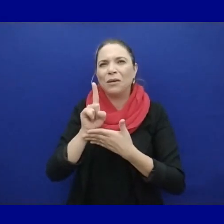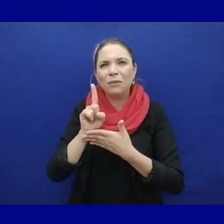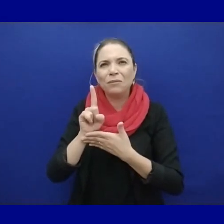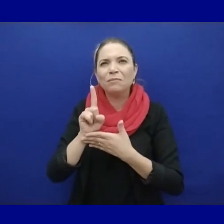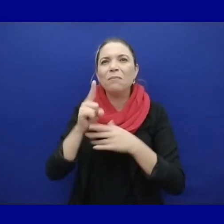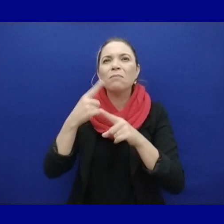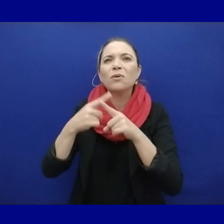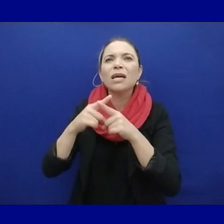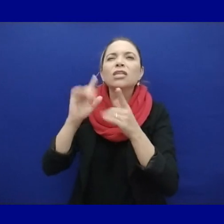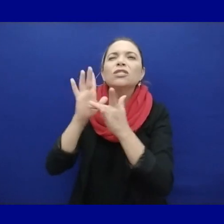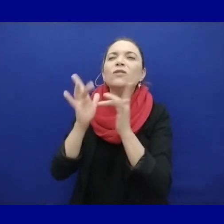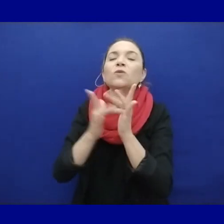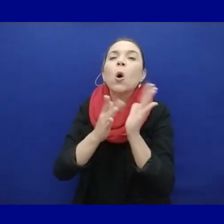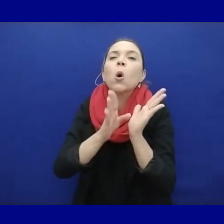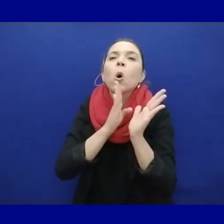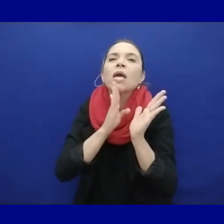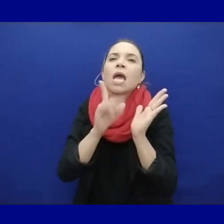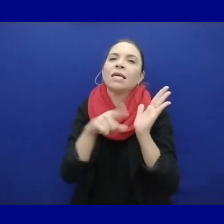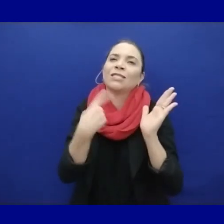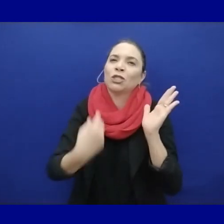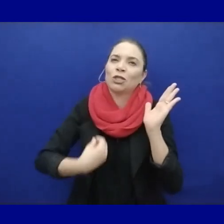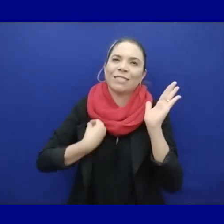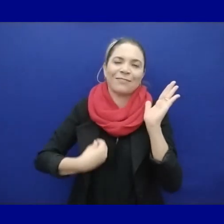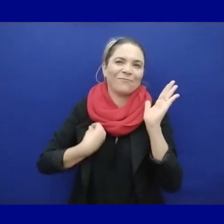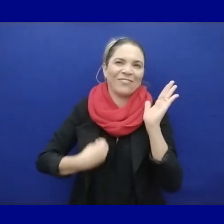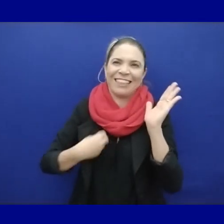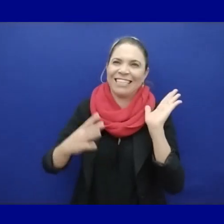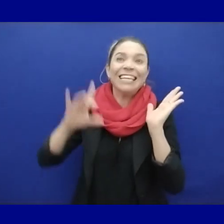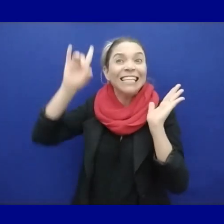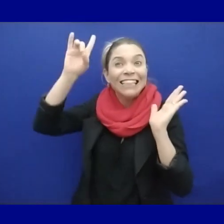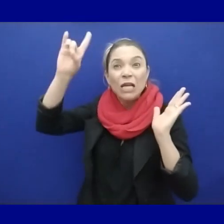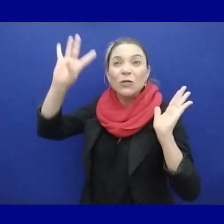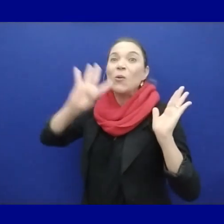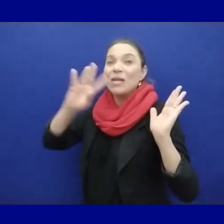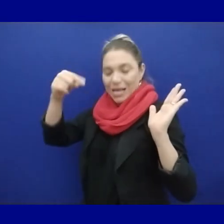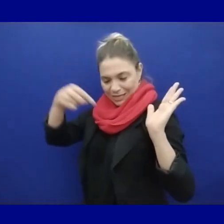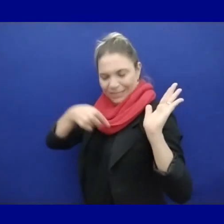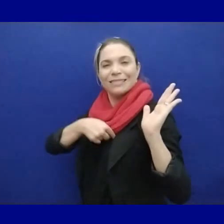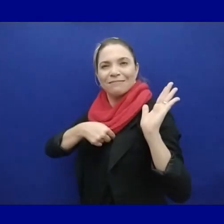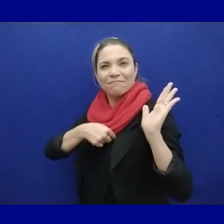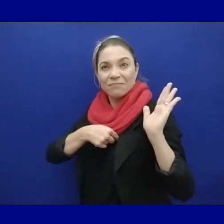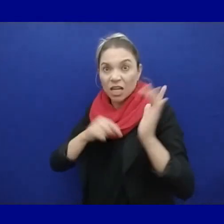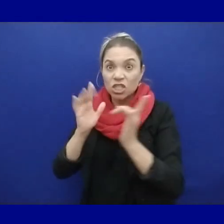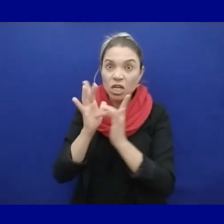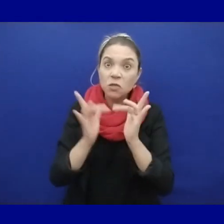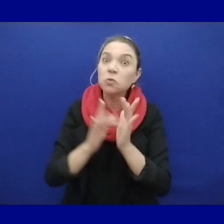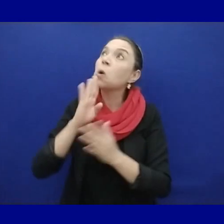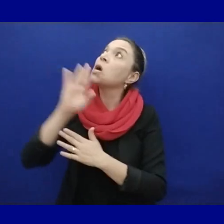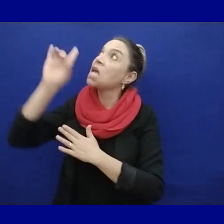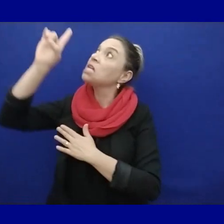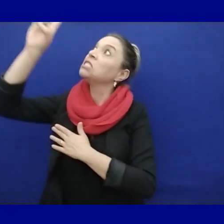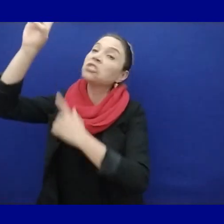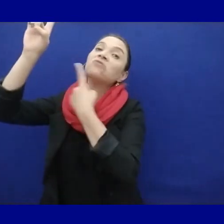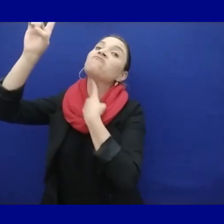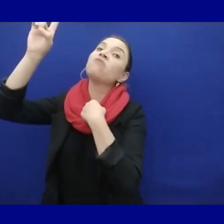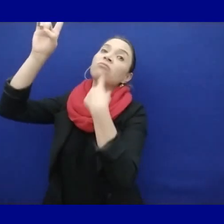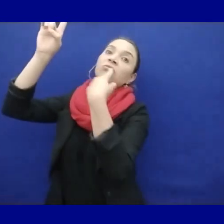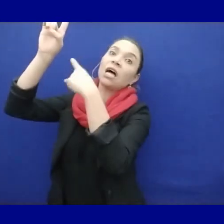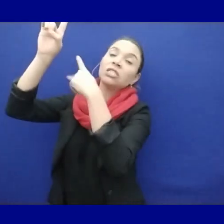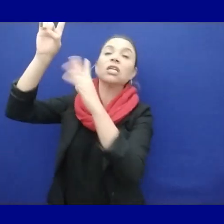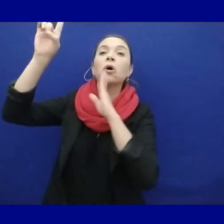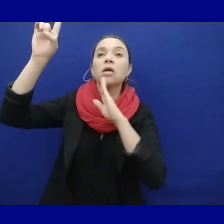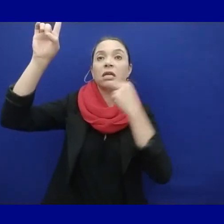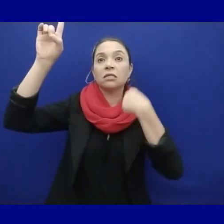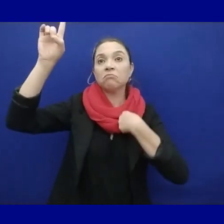vontade do Pai porque ele é um com o Pai. E porque ele conhece toda a vontade do Pai, ele pode nos apresentar também